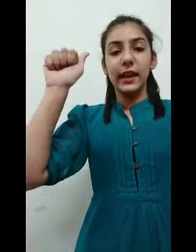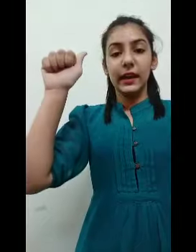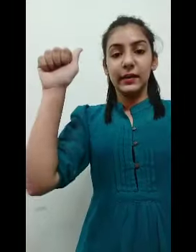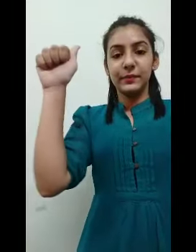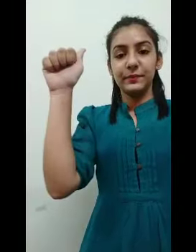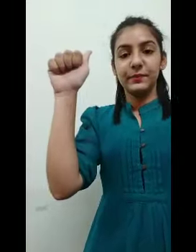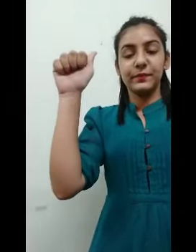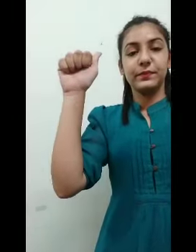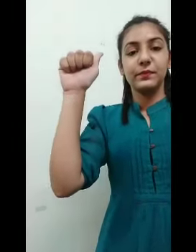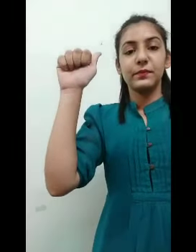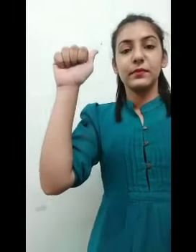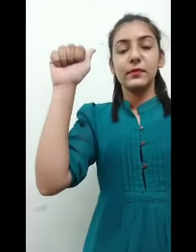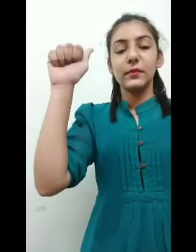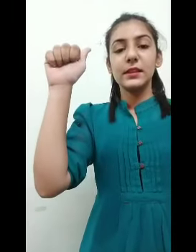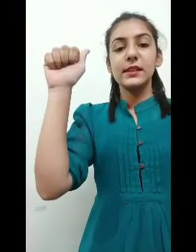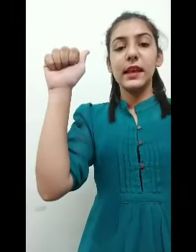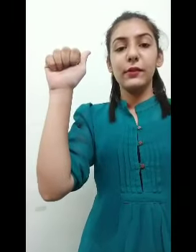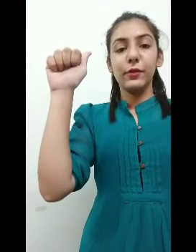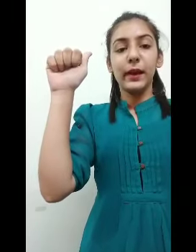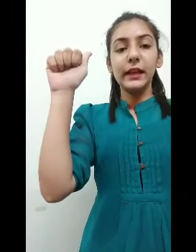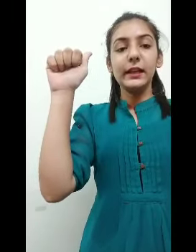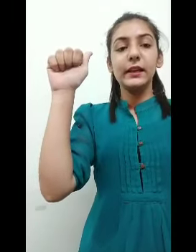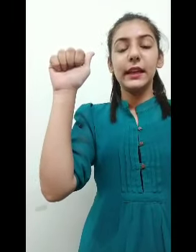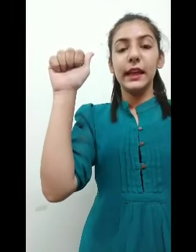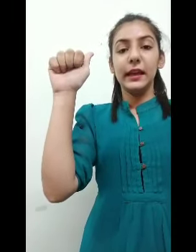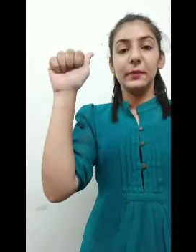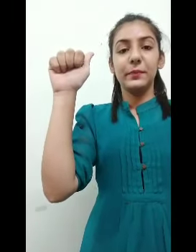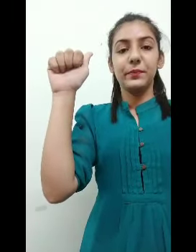ए, दिस इज अल्फाबेट ए,